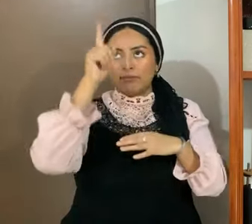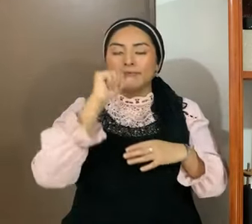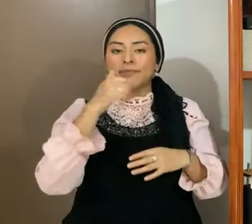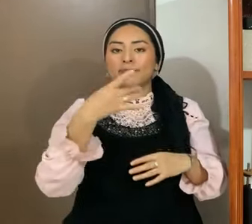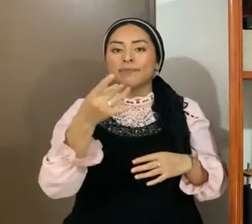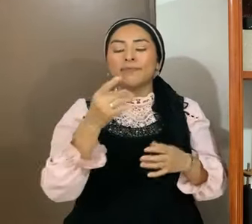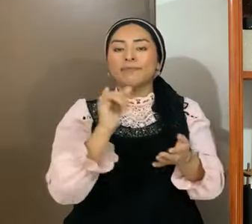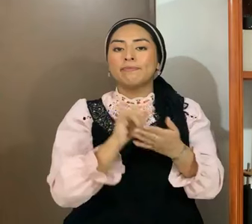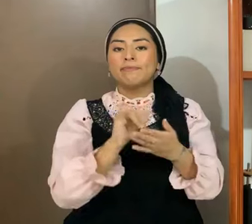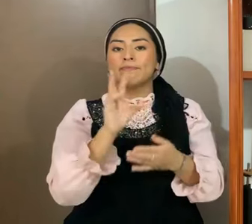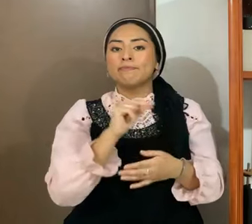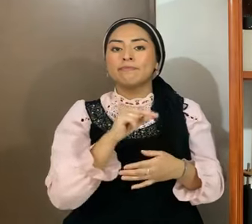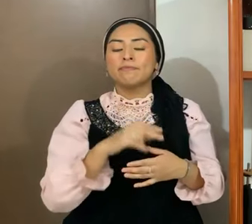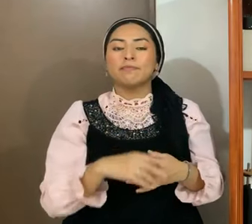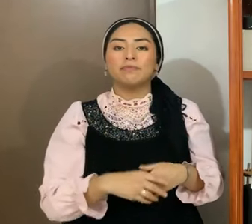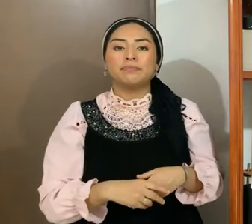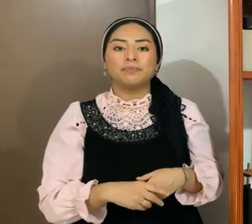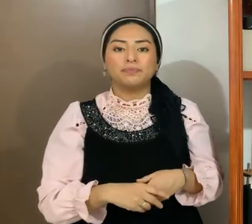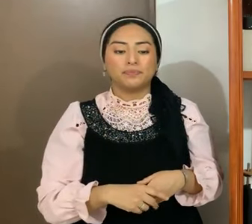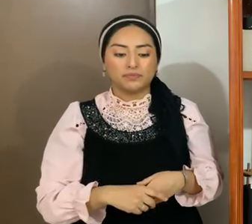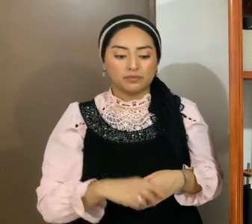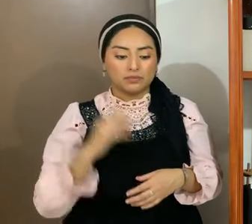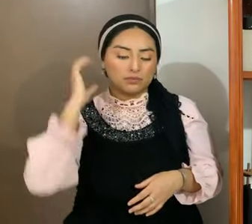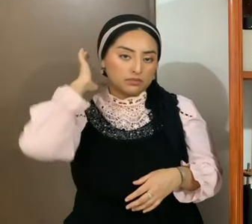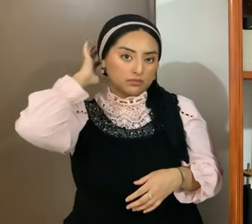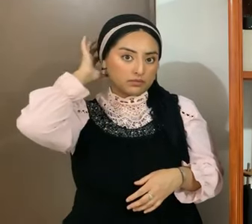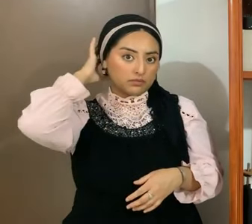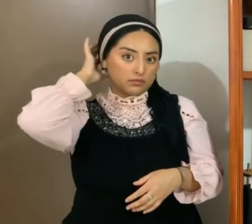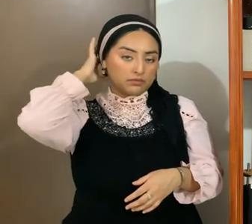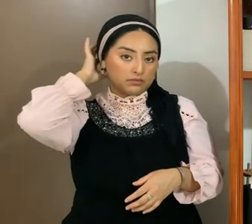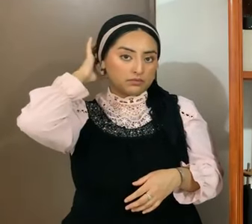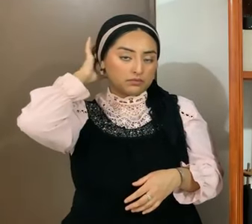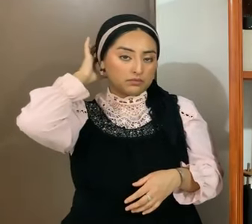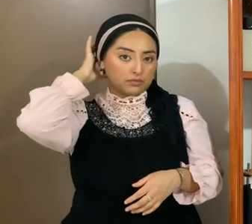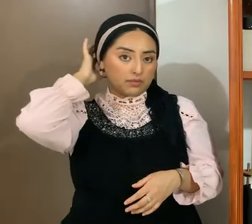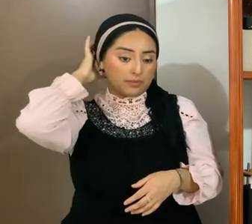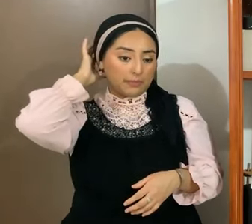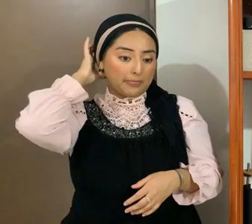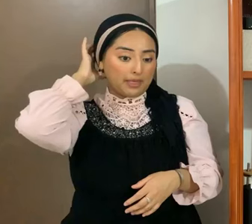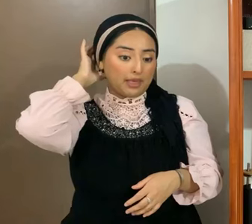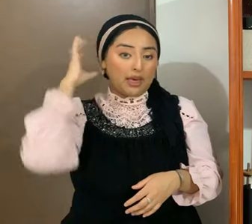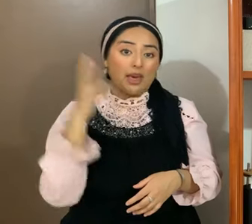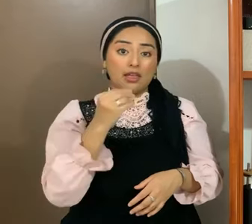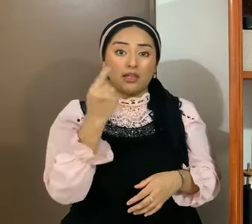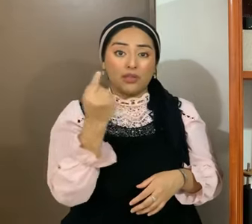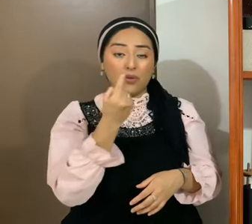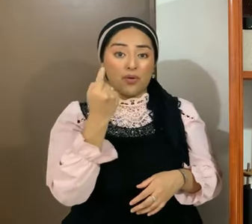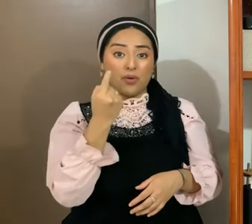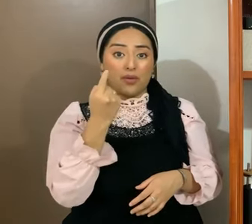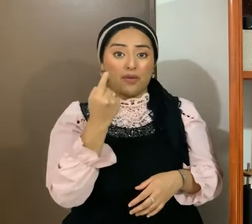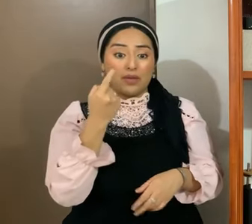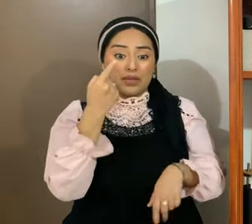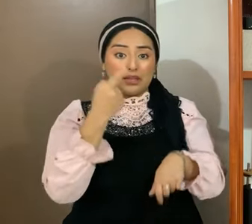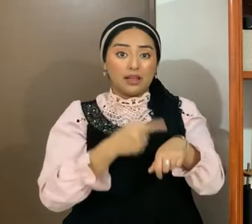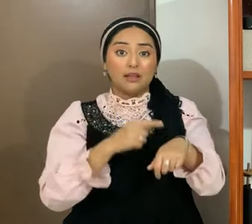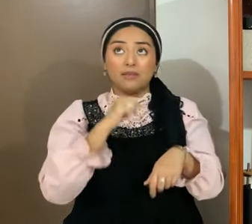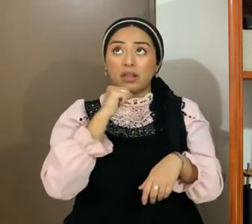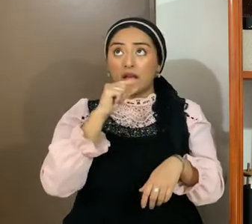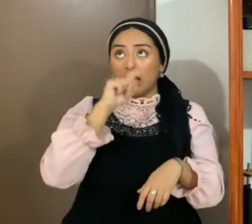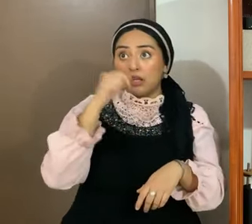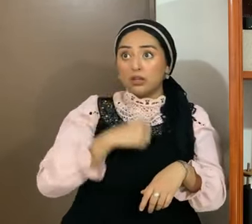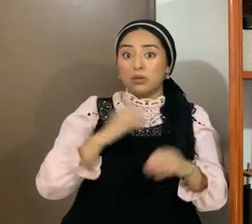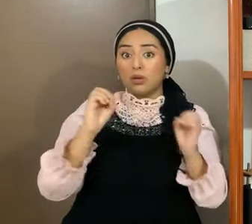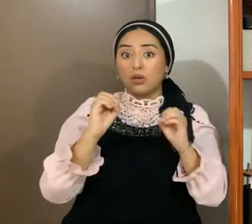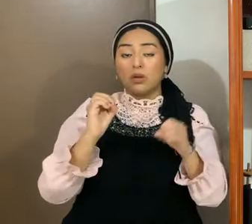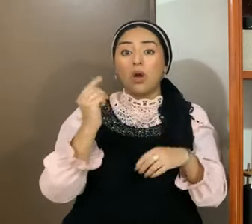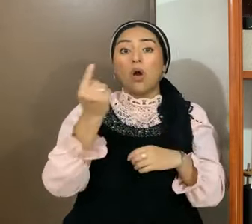tampoco. Estos 9 de cada 10 veces. Y en la única vez que no se le pedía perdón,